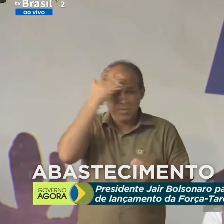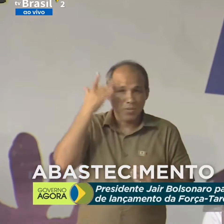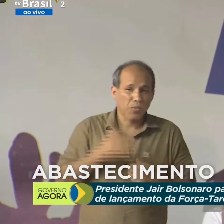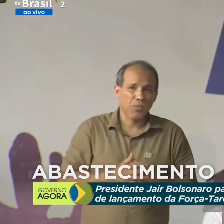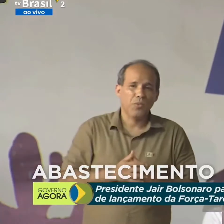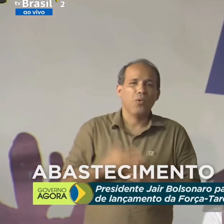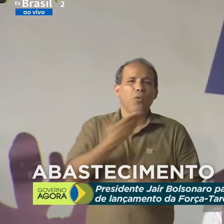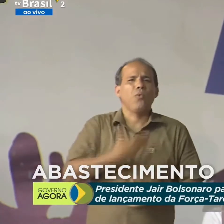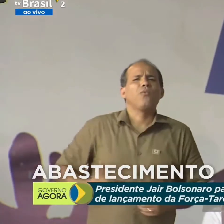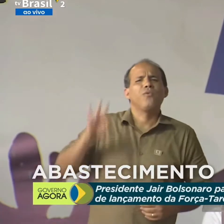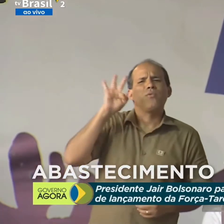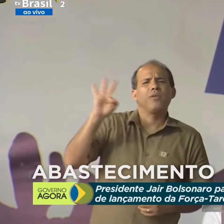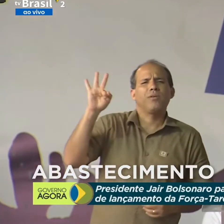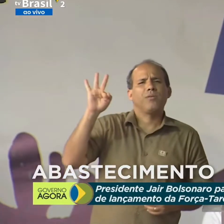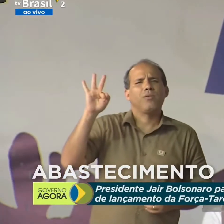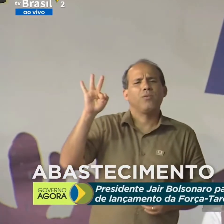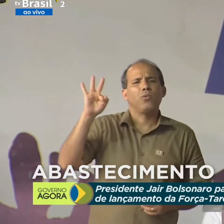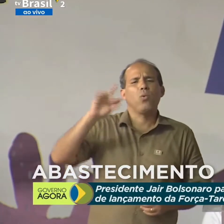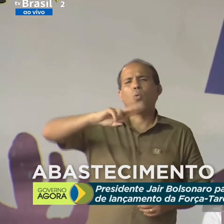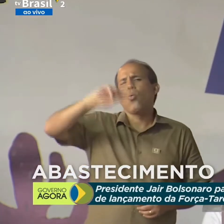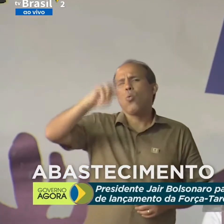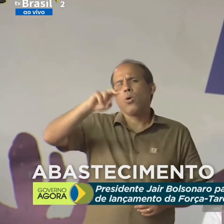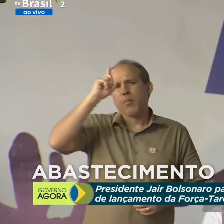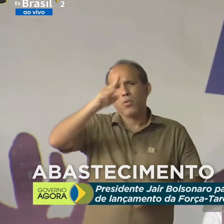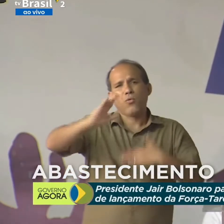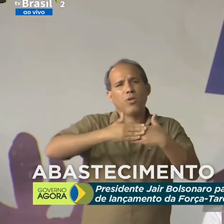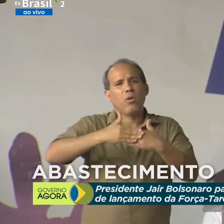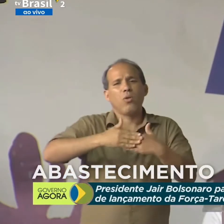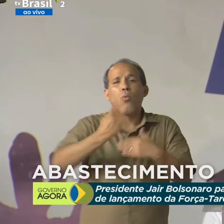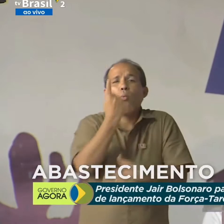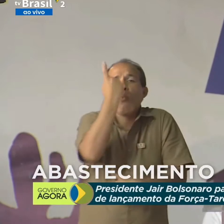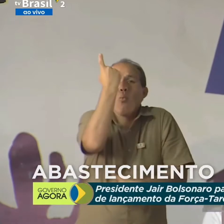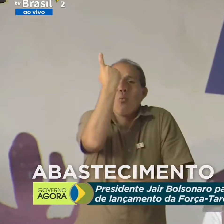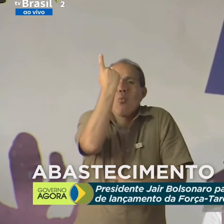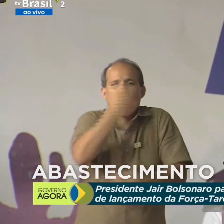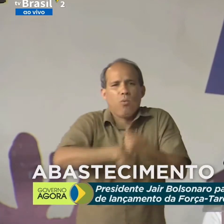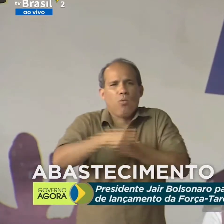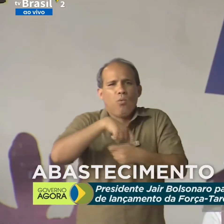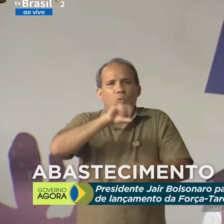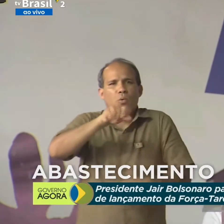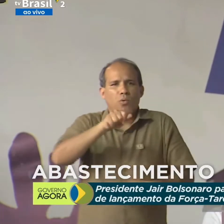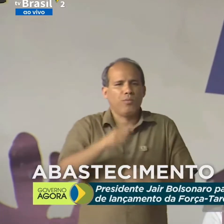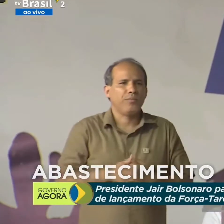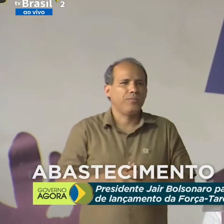O governo federal não fechou uma só casa de comércio.